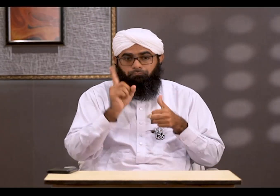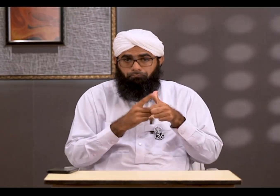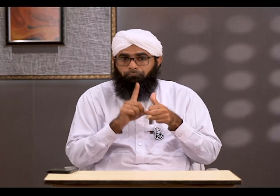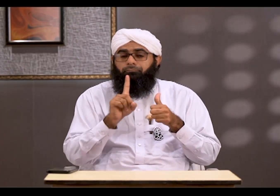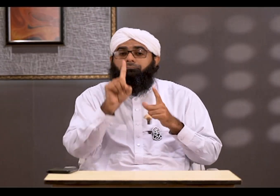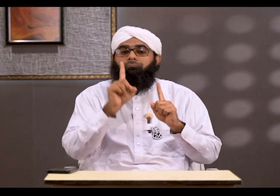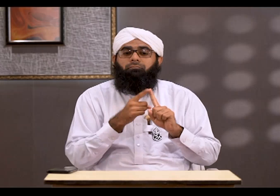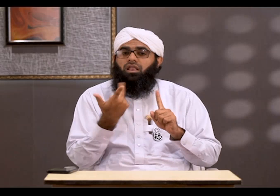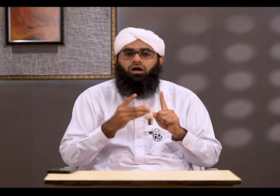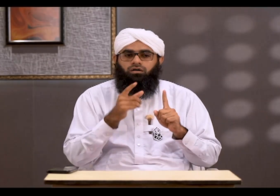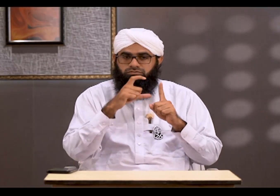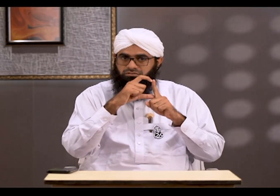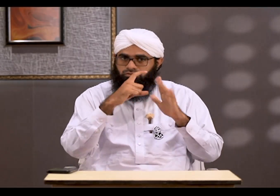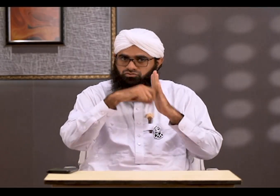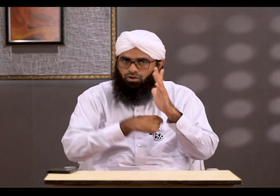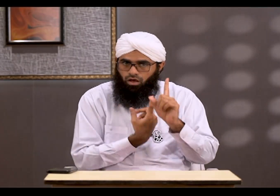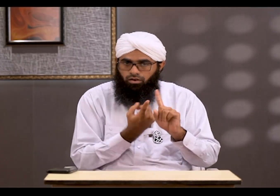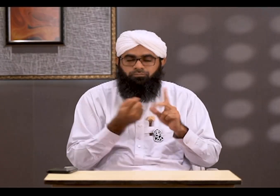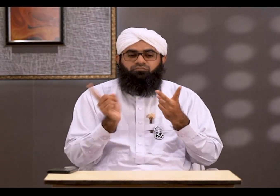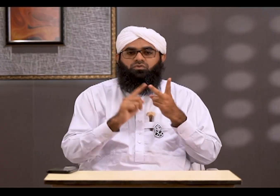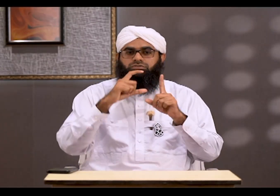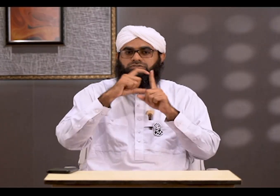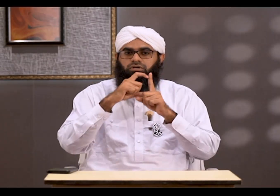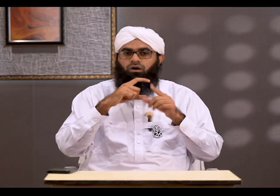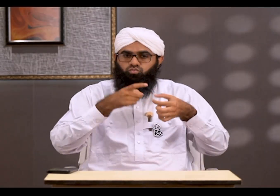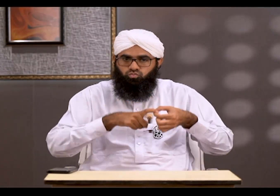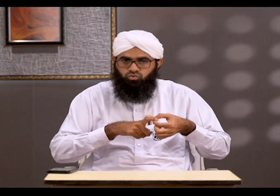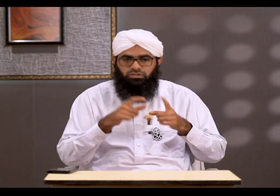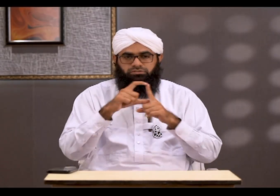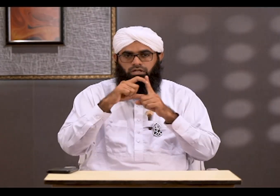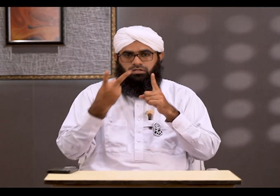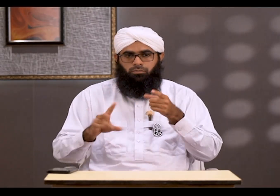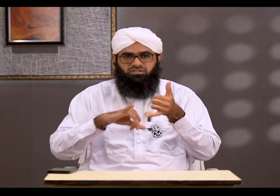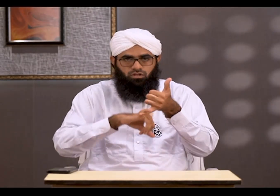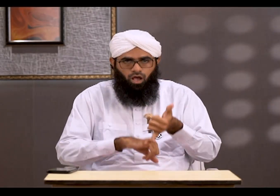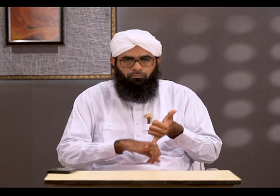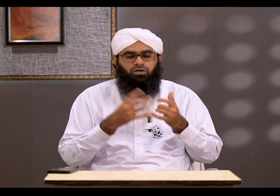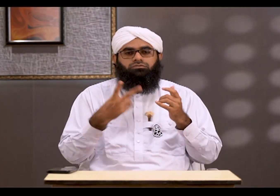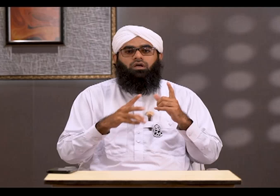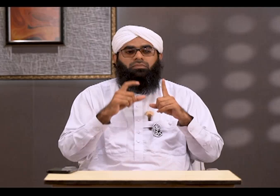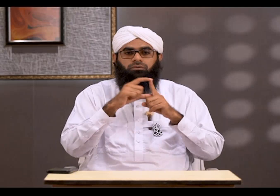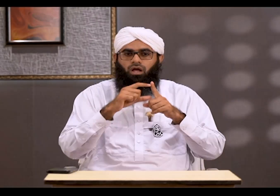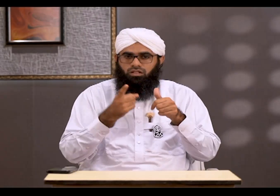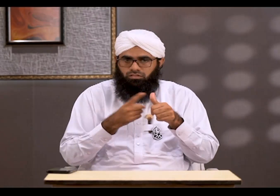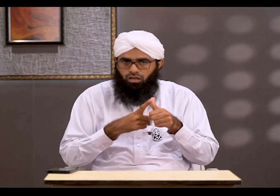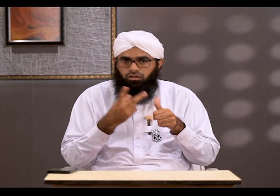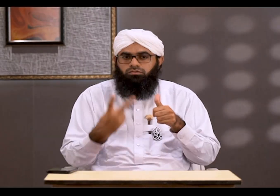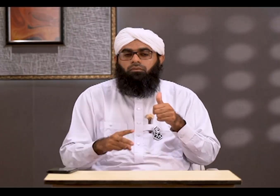دار الجلال، نمبر 2 دار القرار، نمبر 3 دار السلام، نمبر 4 جنت عدن، نمبر 5 جنت